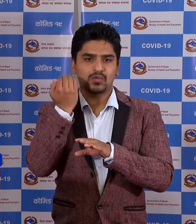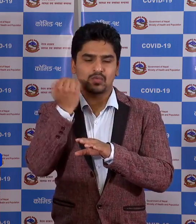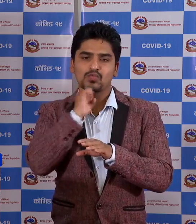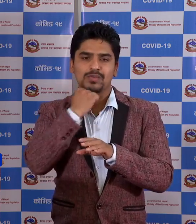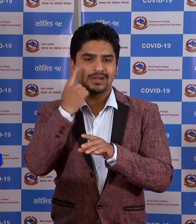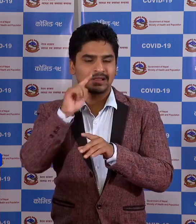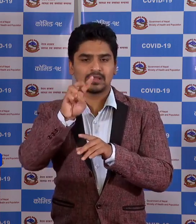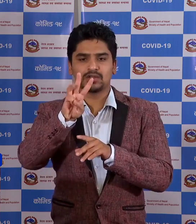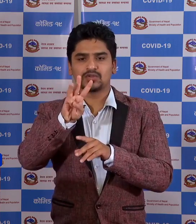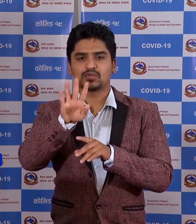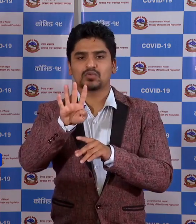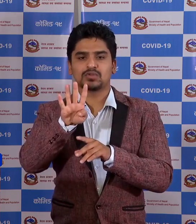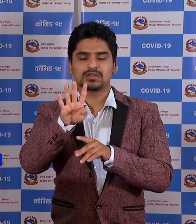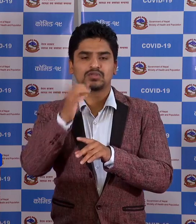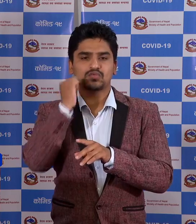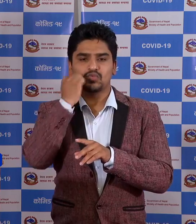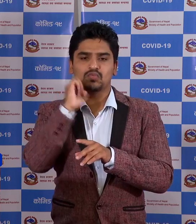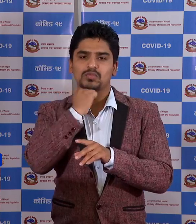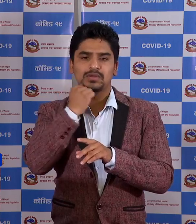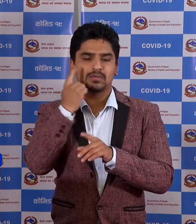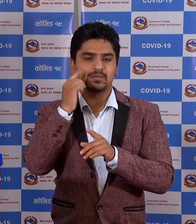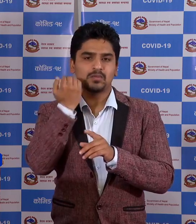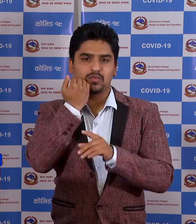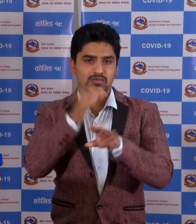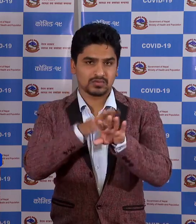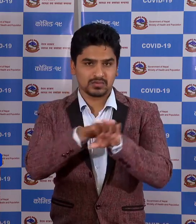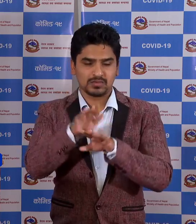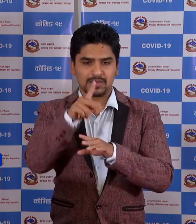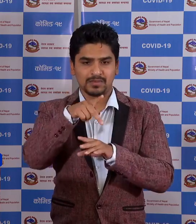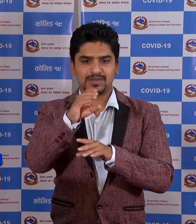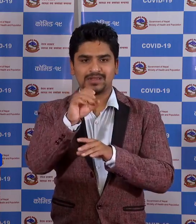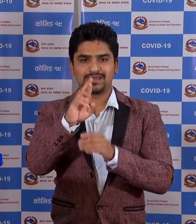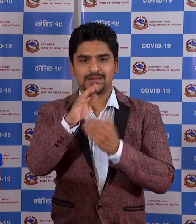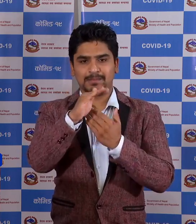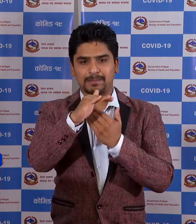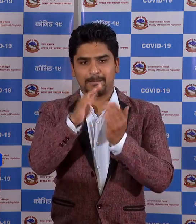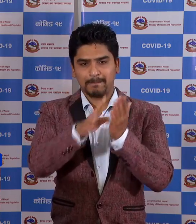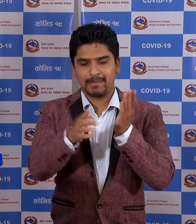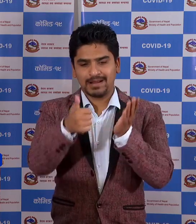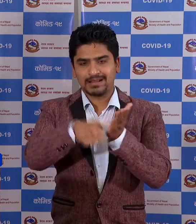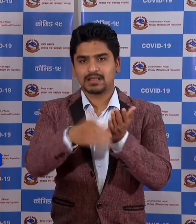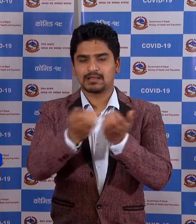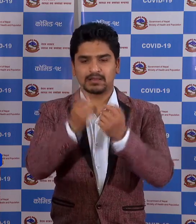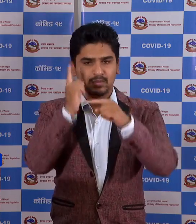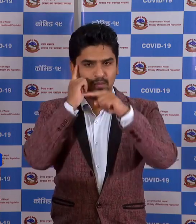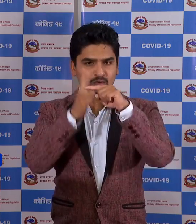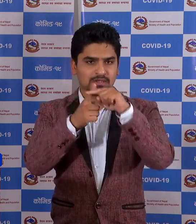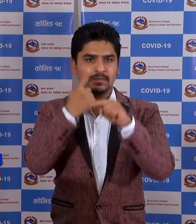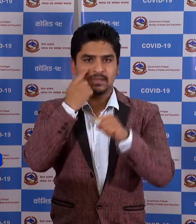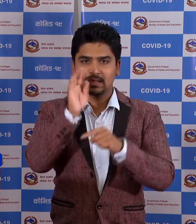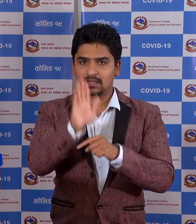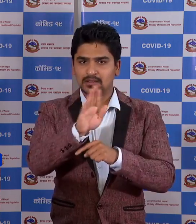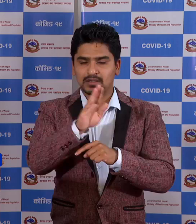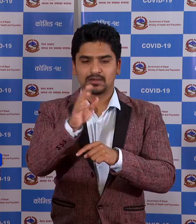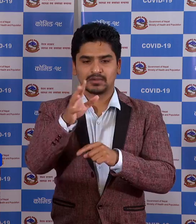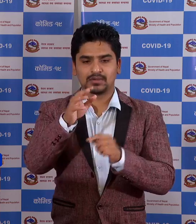18 वर्षदेखि 34 वर्षसम्मका पुरुषहरूमा पीसीआर प्रविधिबाट टेस्ट गर्दा पोजिटिभ देखिएको